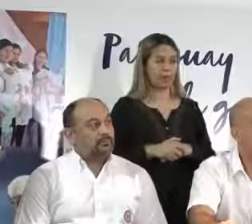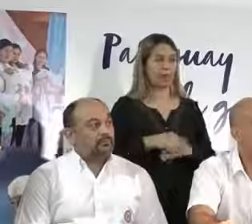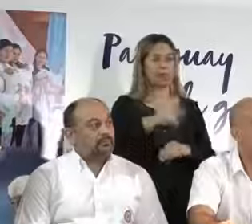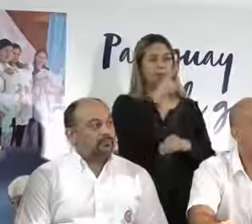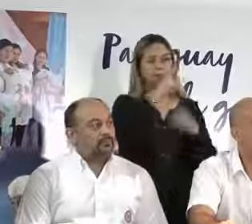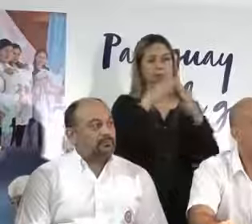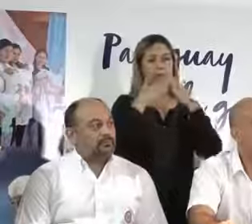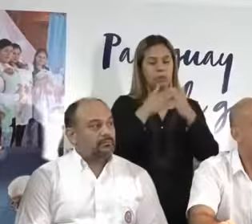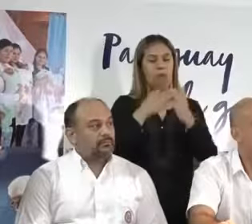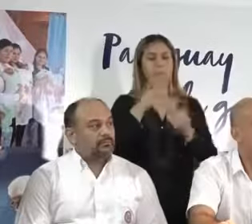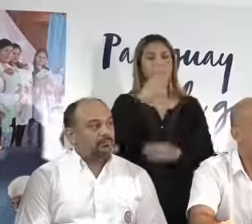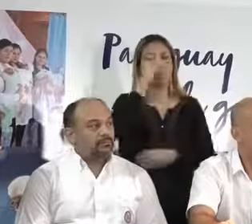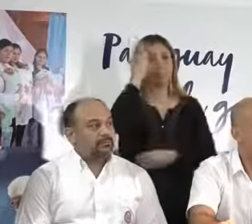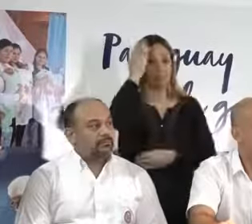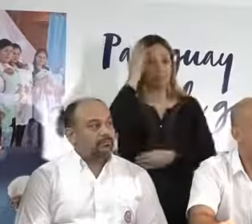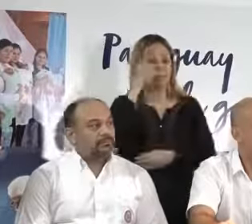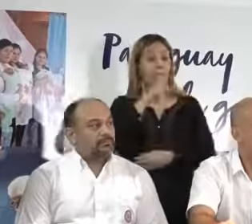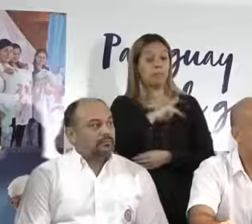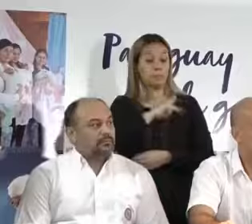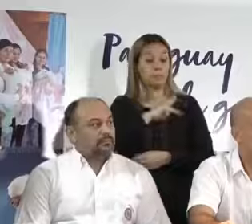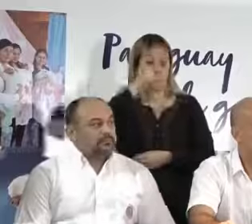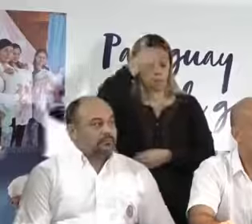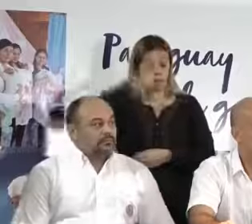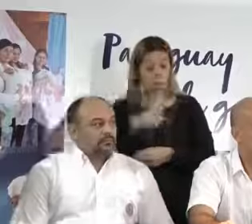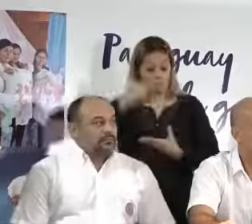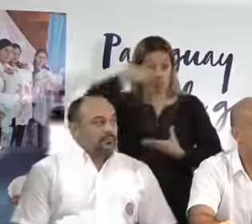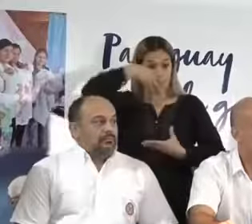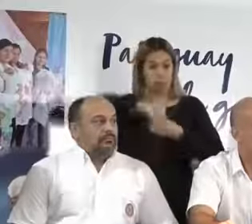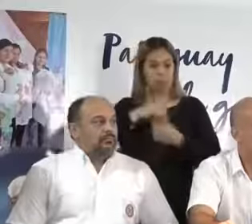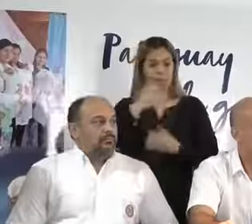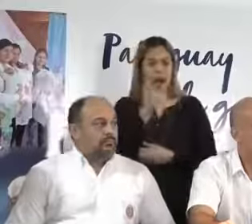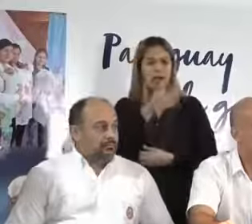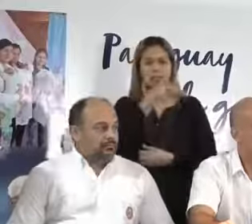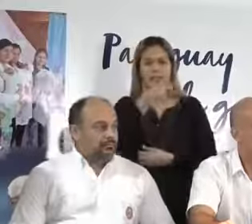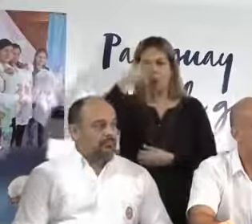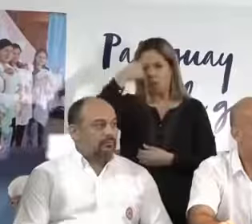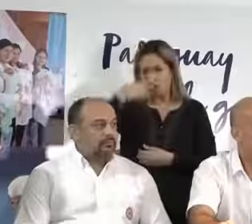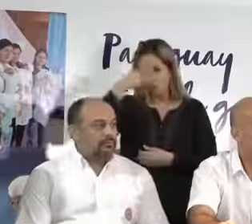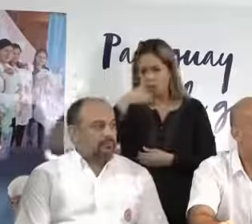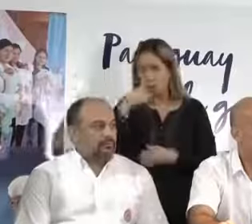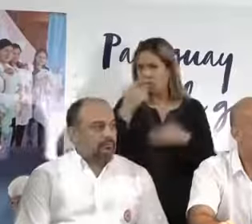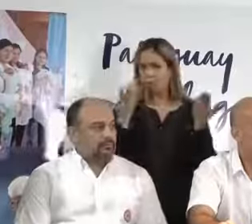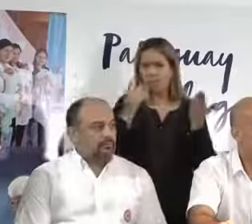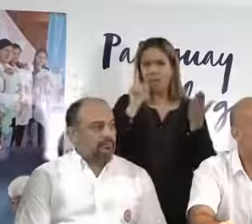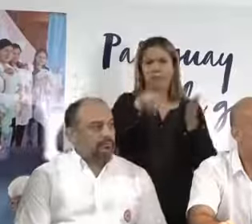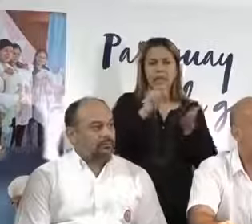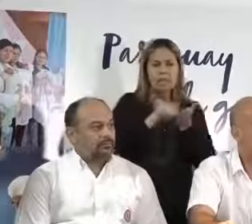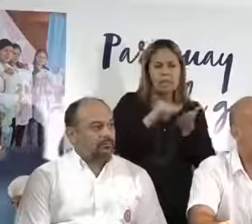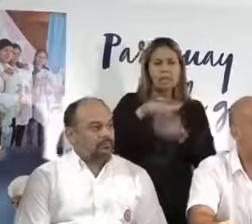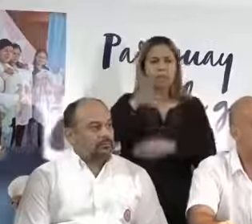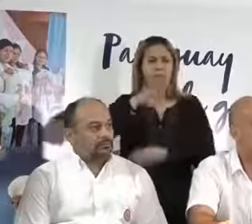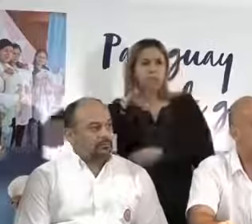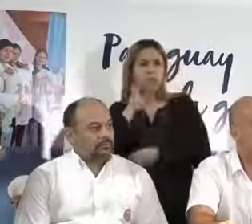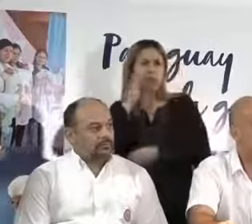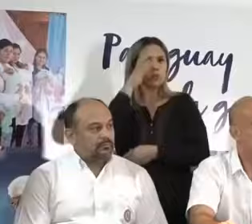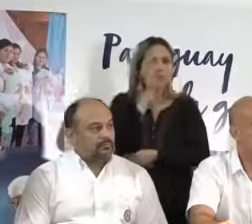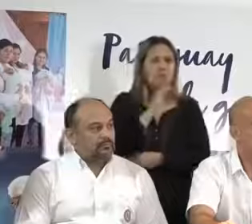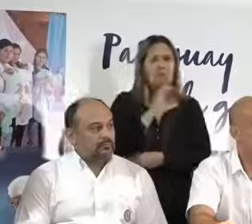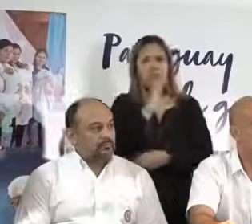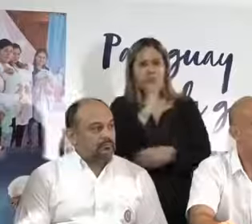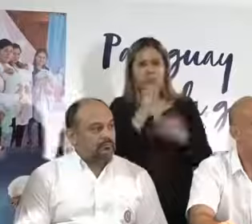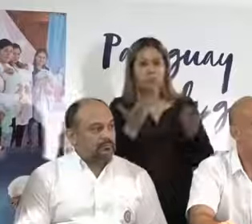más aquellas personas que tengan algún síntoma de algún tipo de resfrío, ¿qué debe hacer y dónde se debe acudir? Ya que